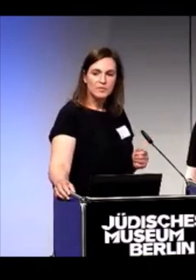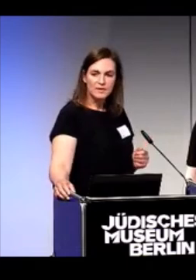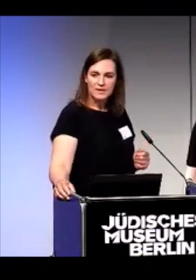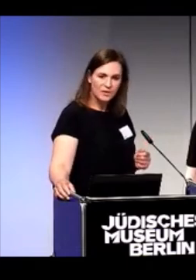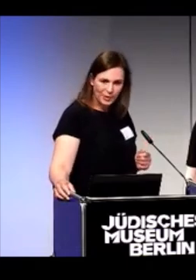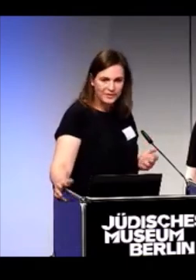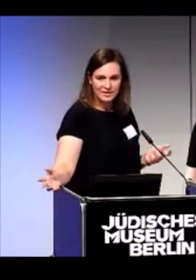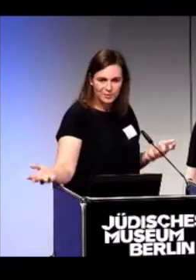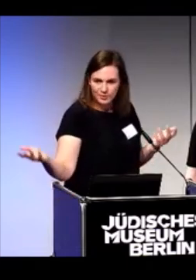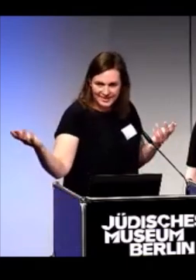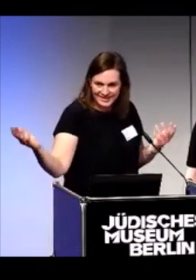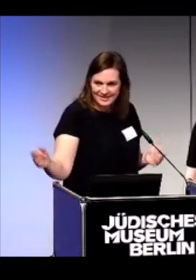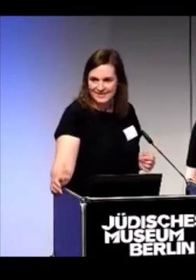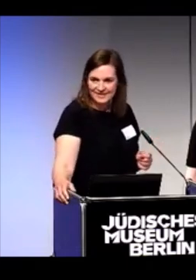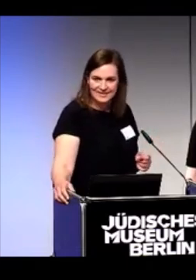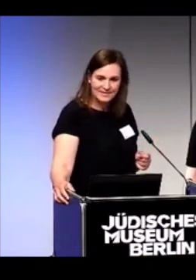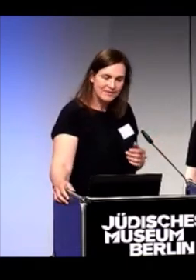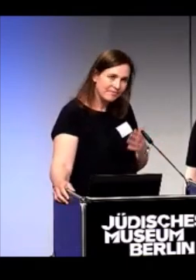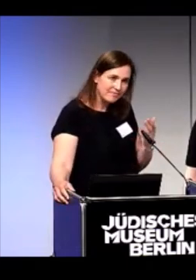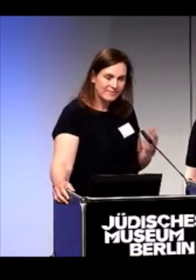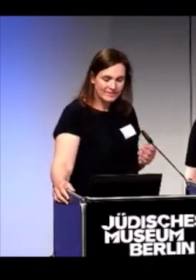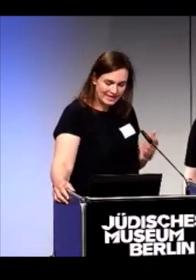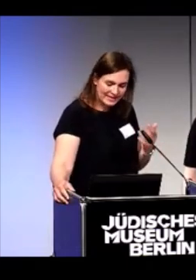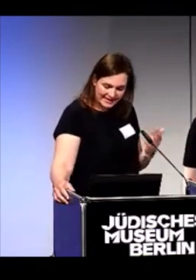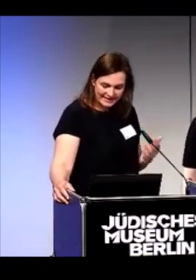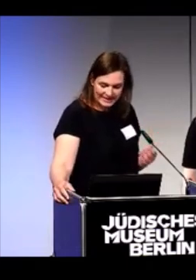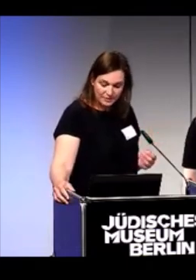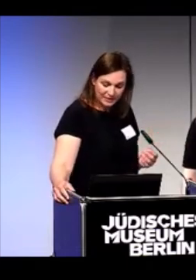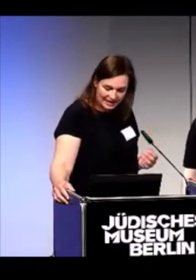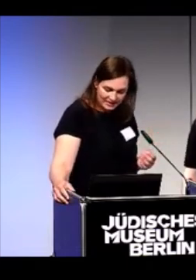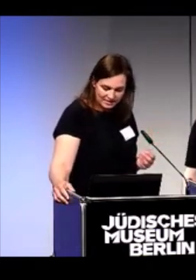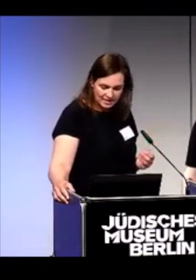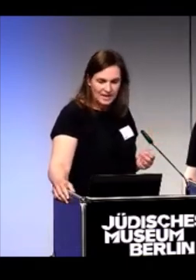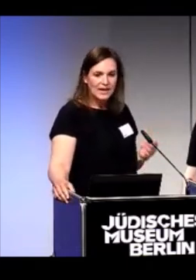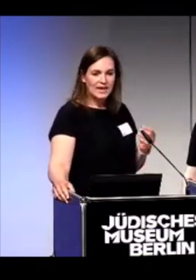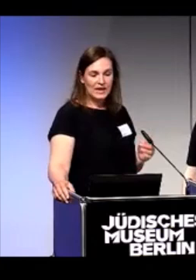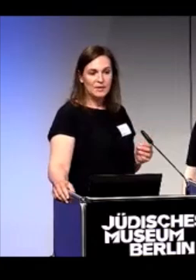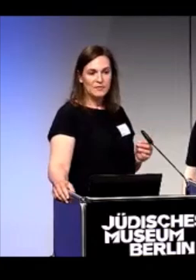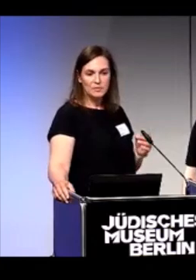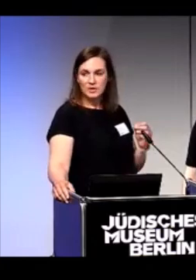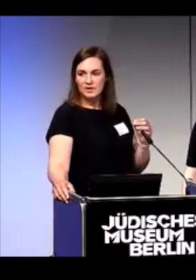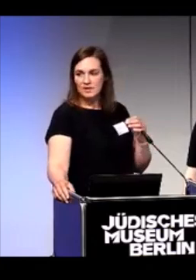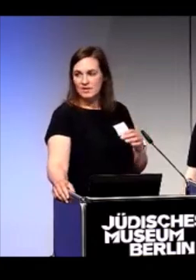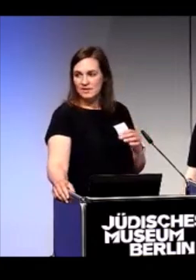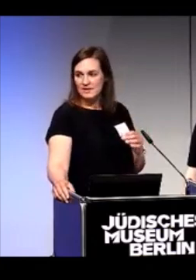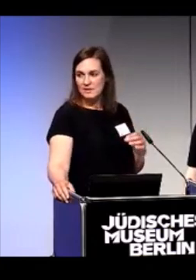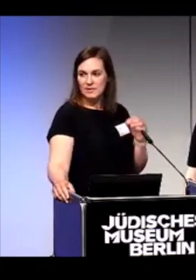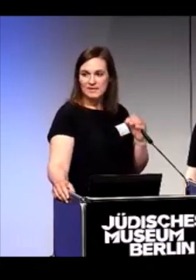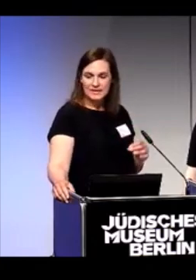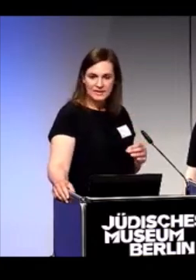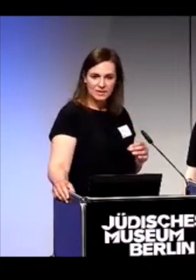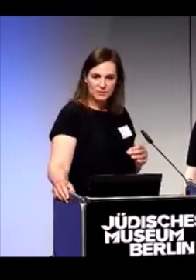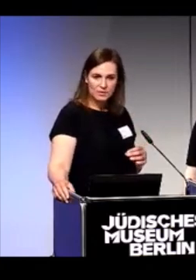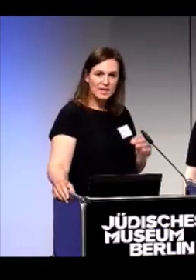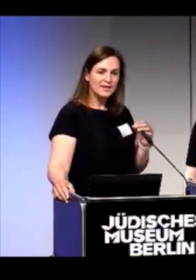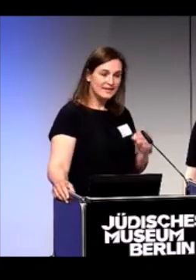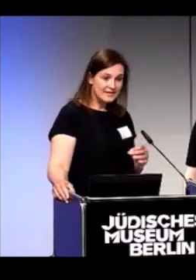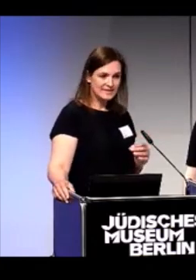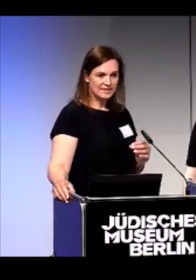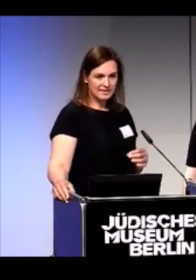stimmt, die können natürlich lesen. Das ist in der Regel keine Frage. Aber wir möchten sensibilisieren dafür, dass